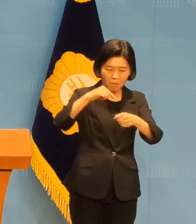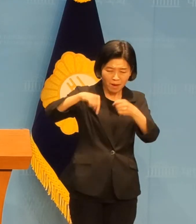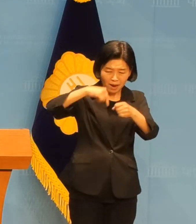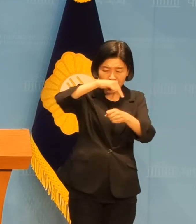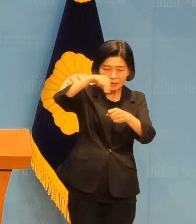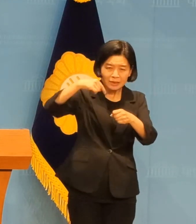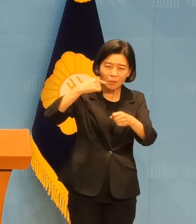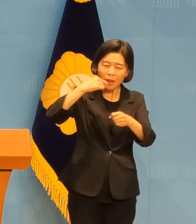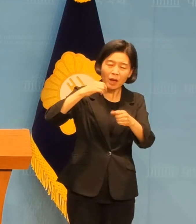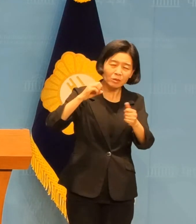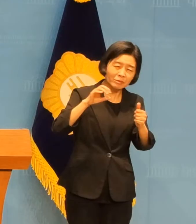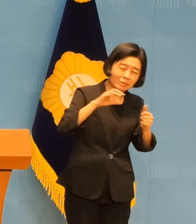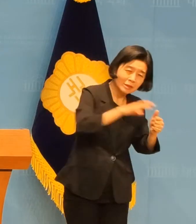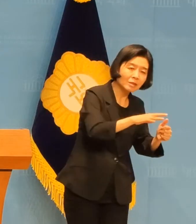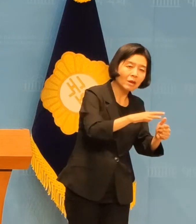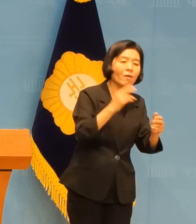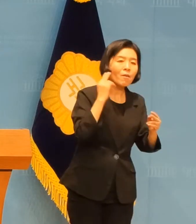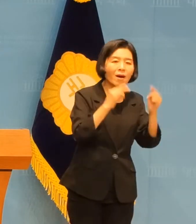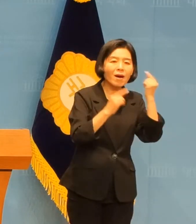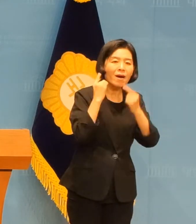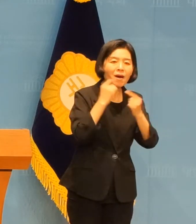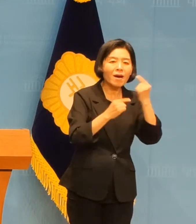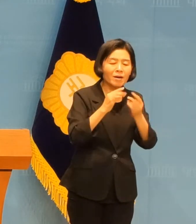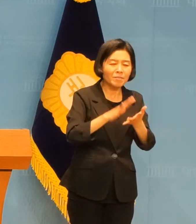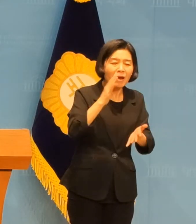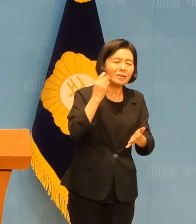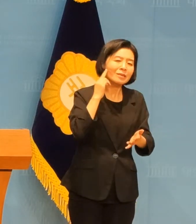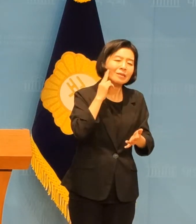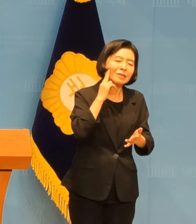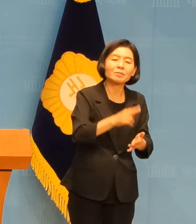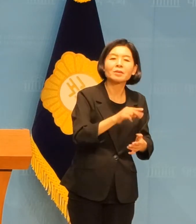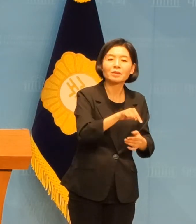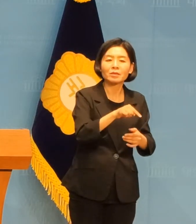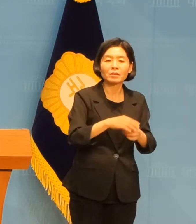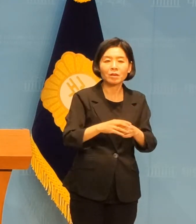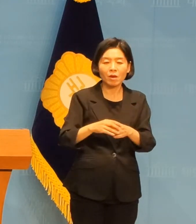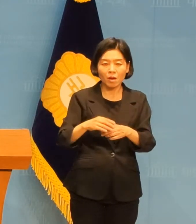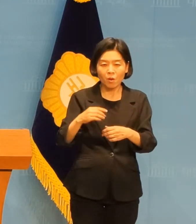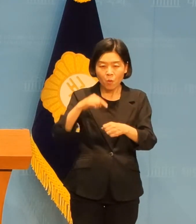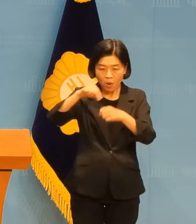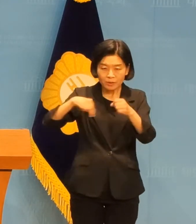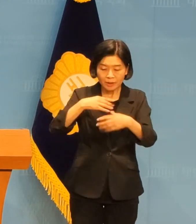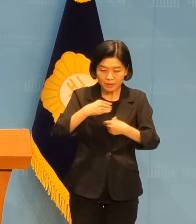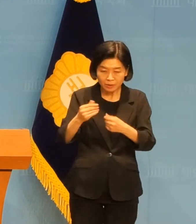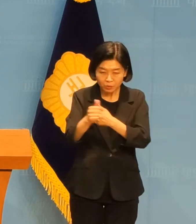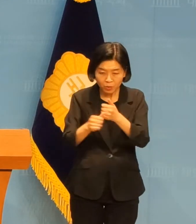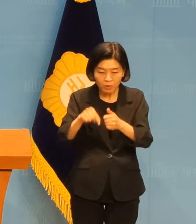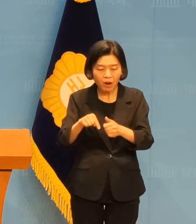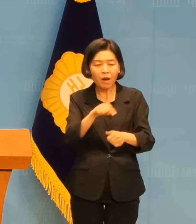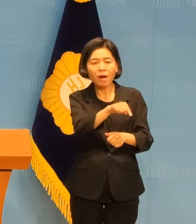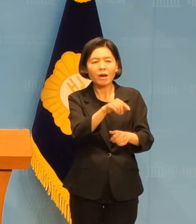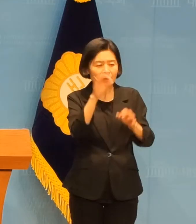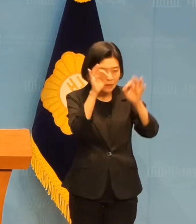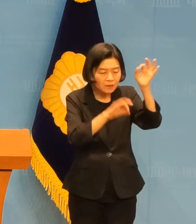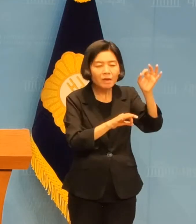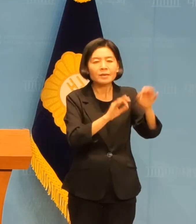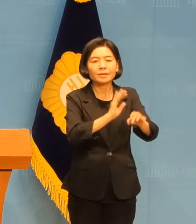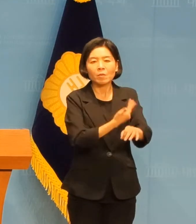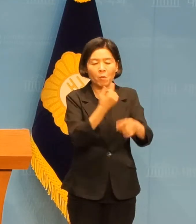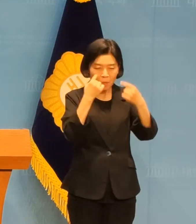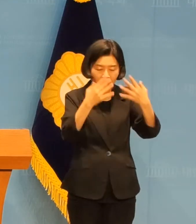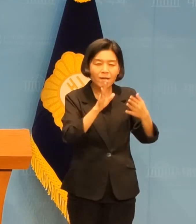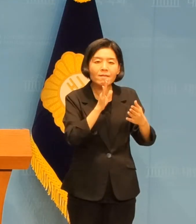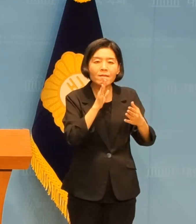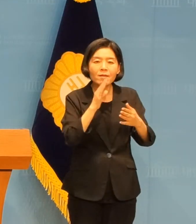노출돼 심각한 화상을 입었습니다. 원안위는 명백한 안전관리 부실로 결론 내린 후 검찰에